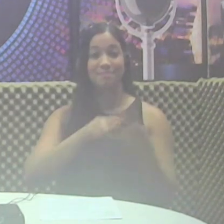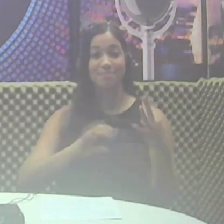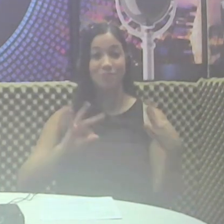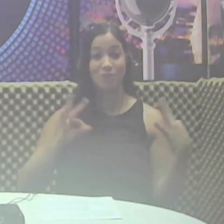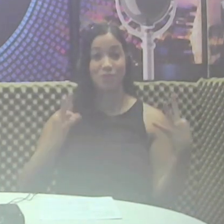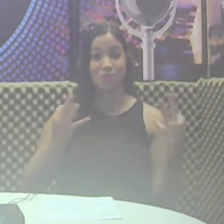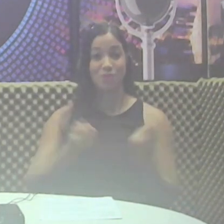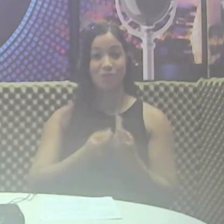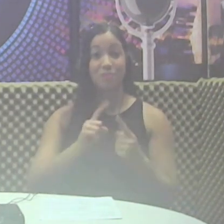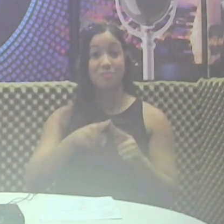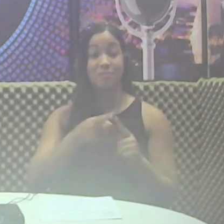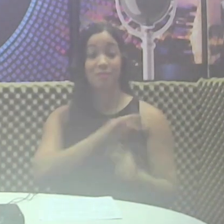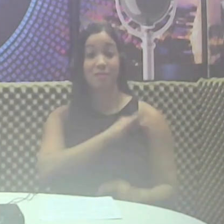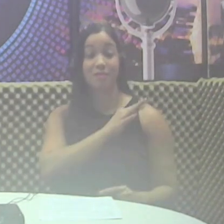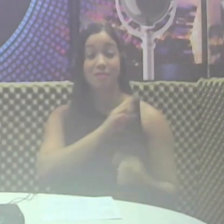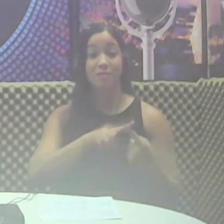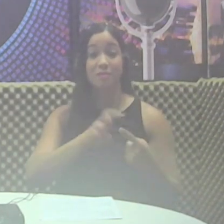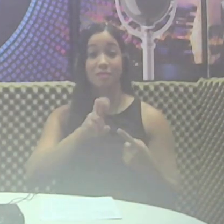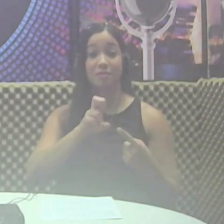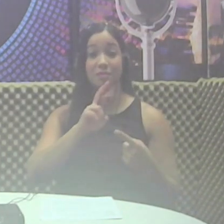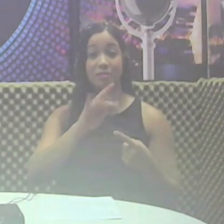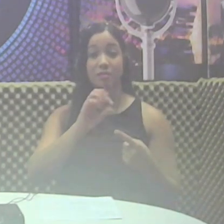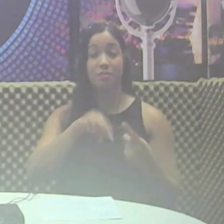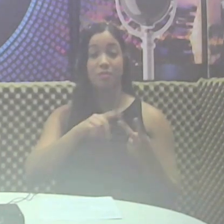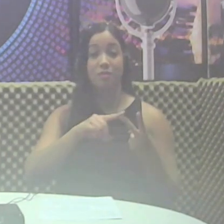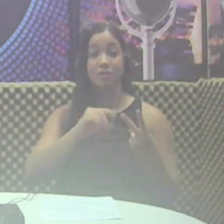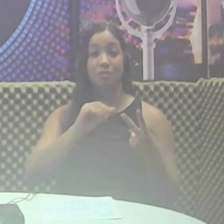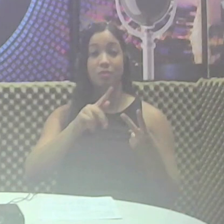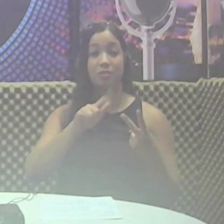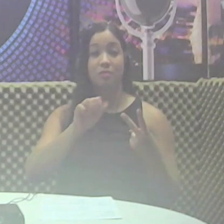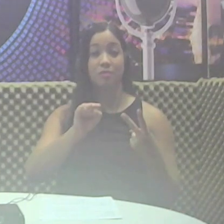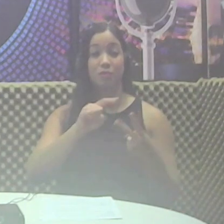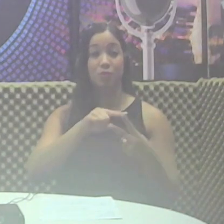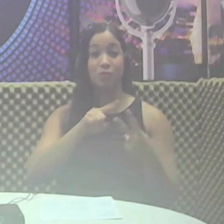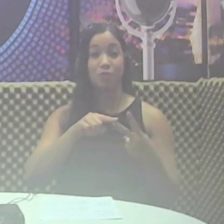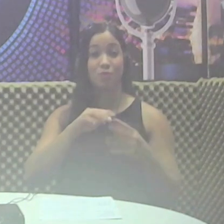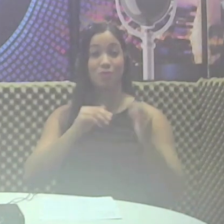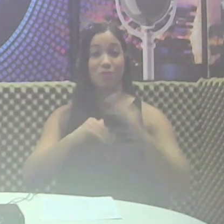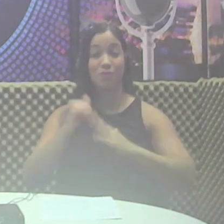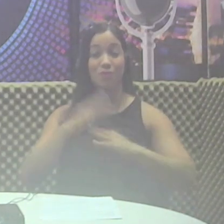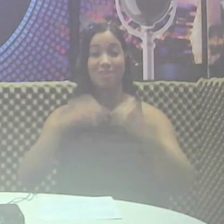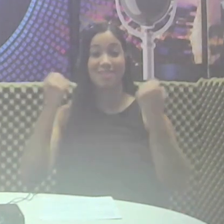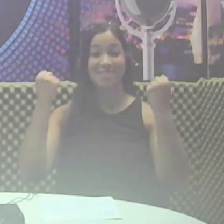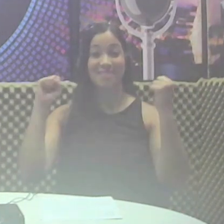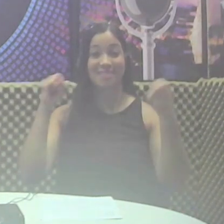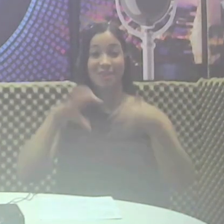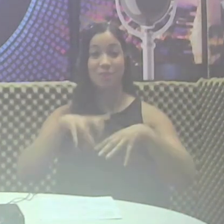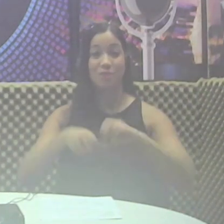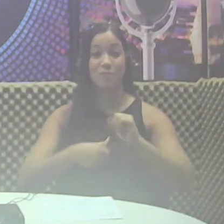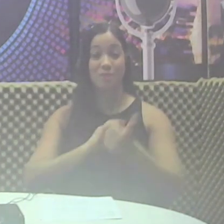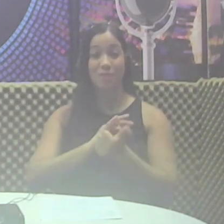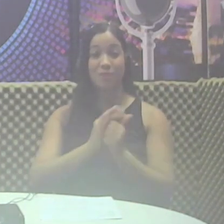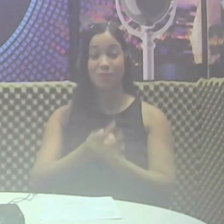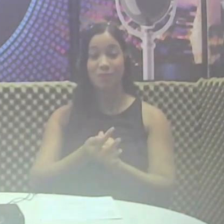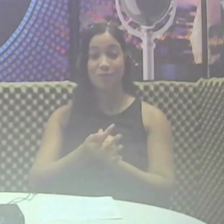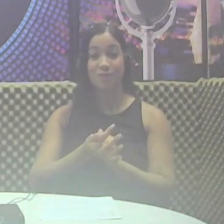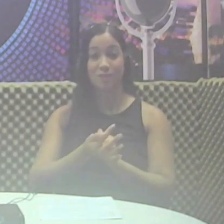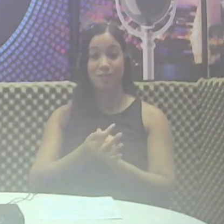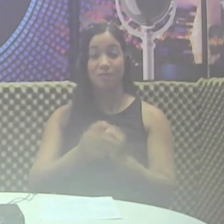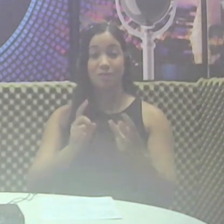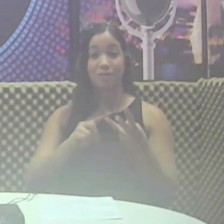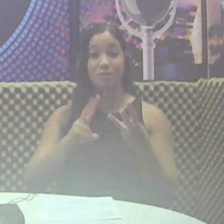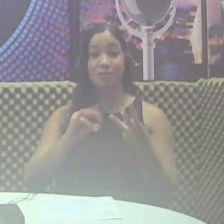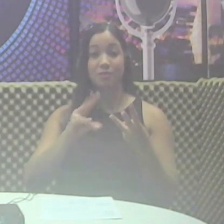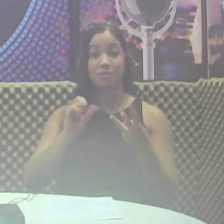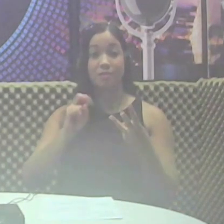dos técnicos Everton Santos e Douglas Andrade, ambos profissionais de educação física da FUTEL, e Vivian Souza, do